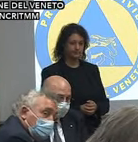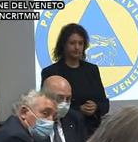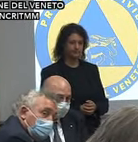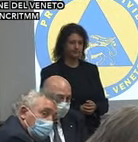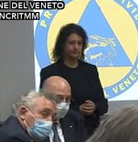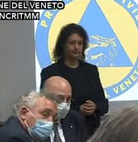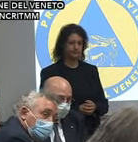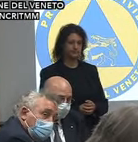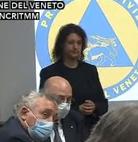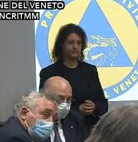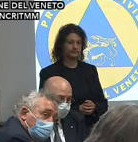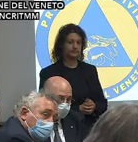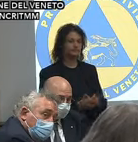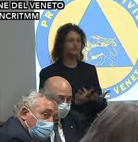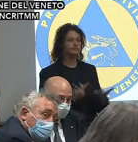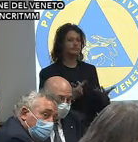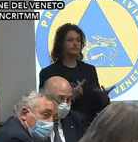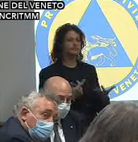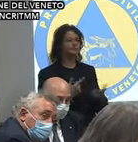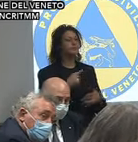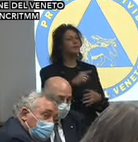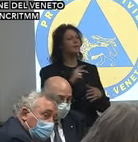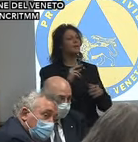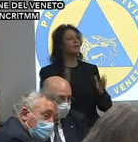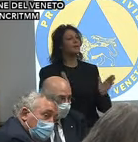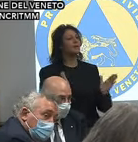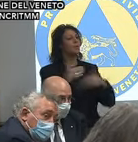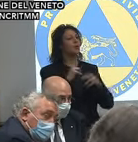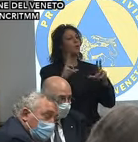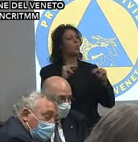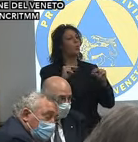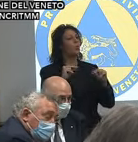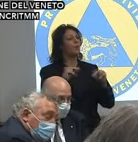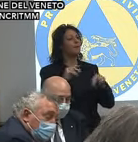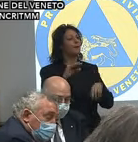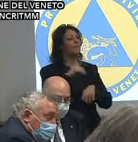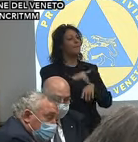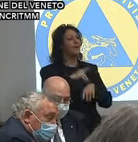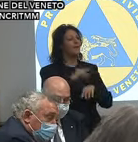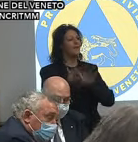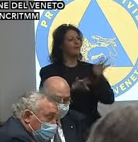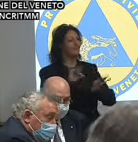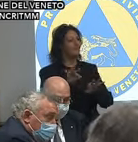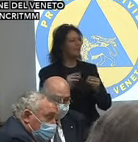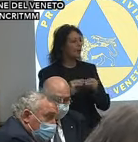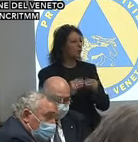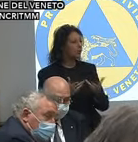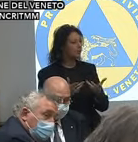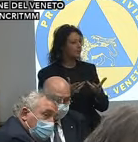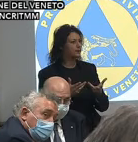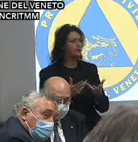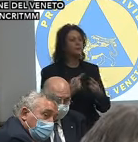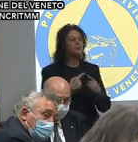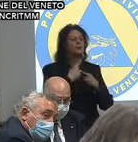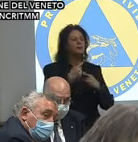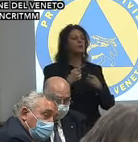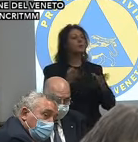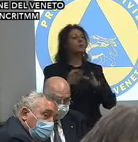domanda che rimane è: come siamo messi con la nuova pediatria? L'ha detto prima, autunno parto bando di